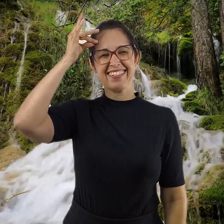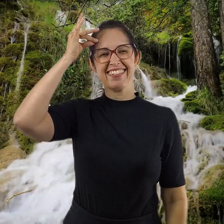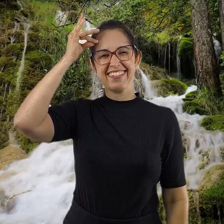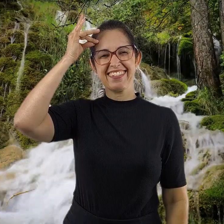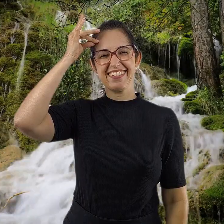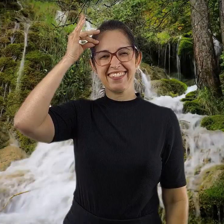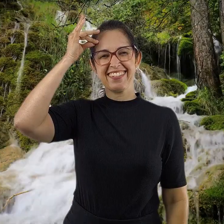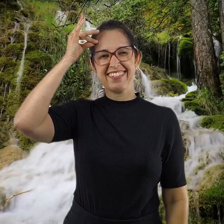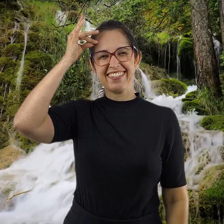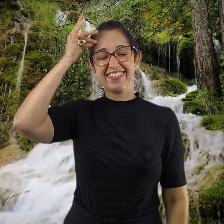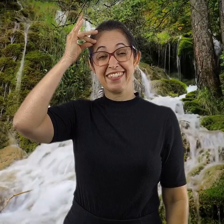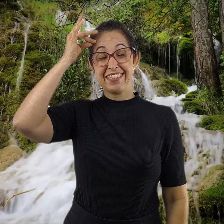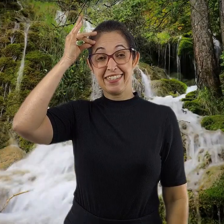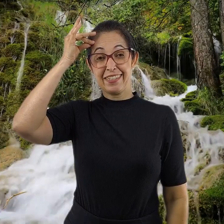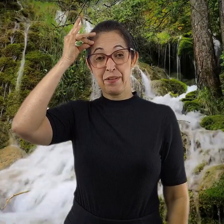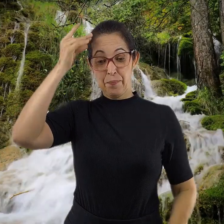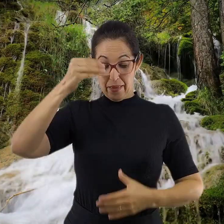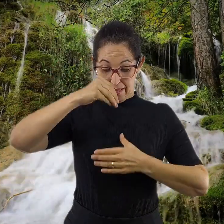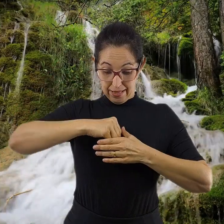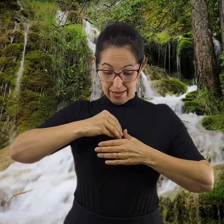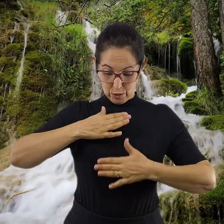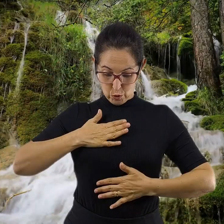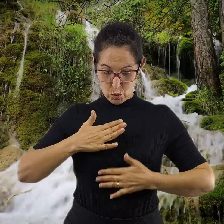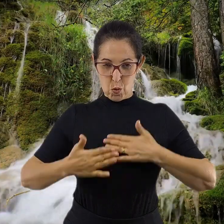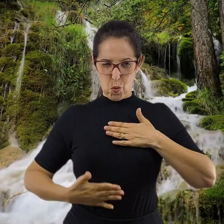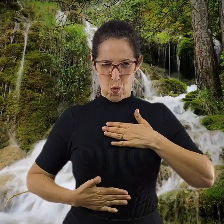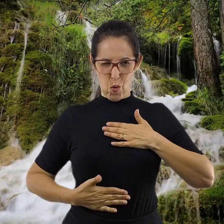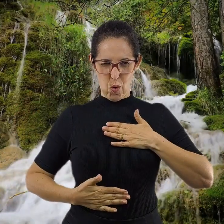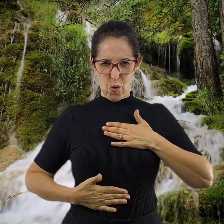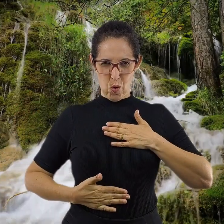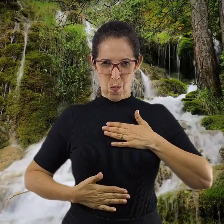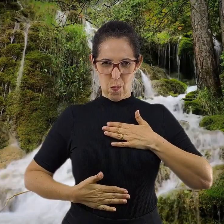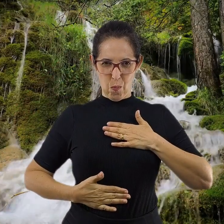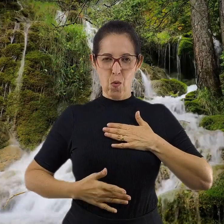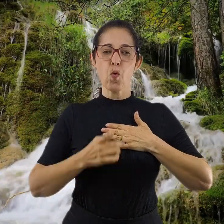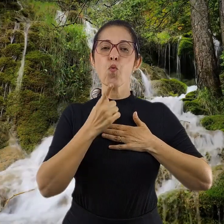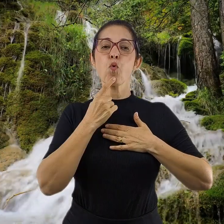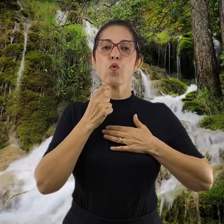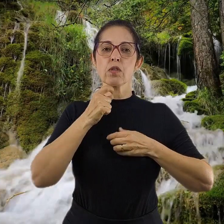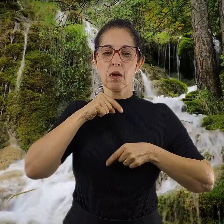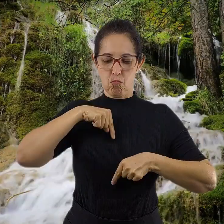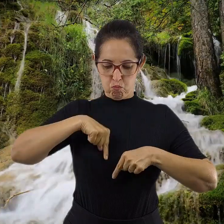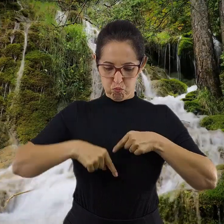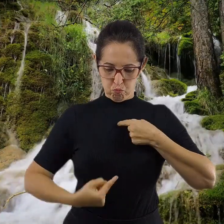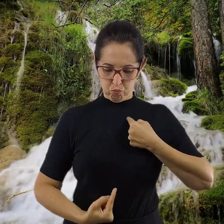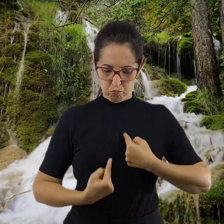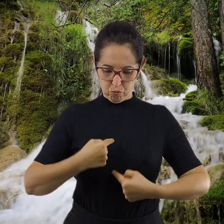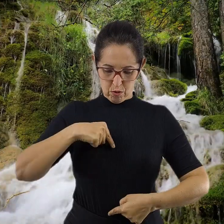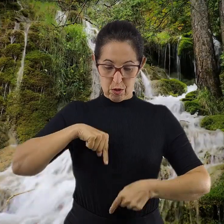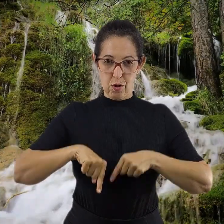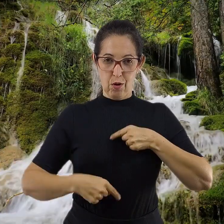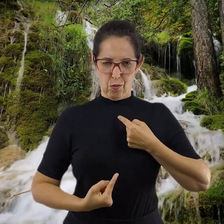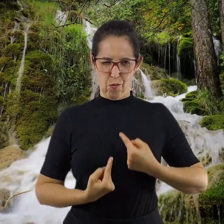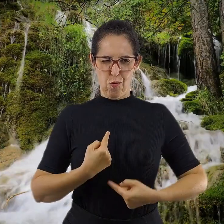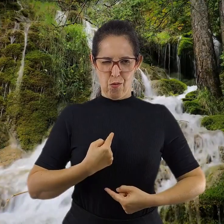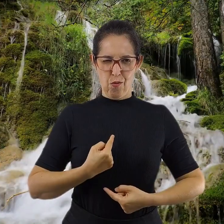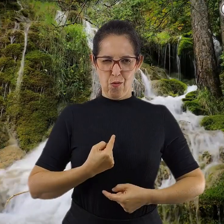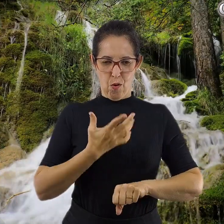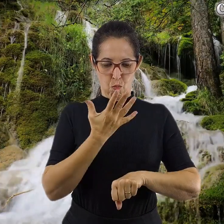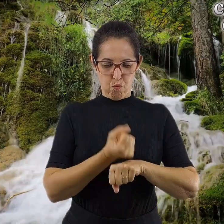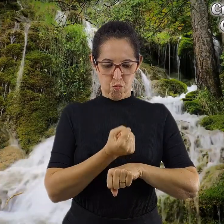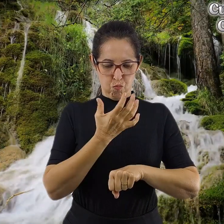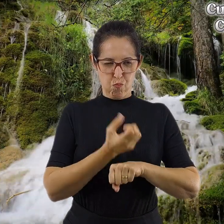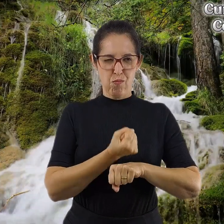Principal função do sangue no corpo, os irmãos já ouviram a aula sobre o corpo, é: o sangue